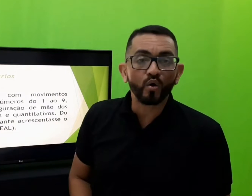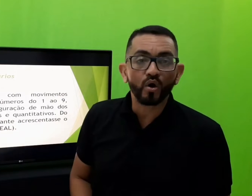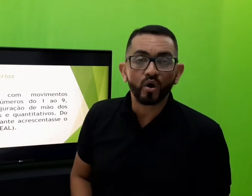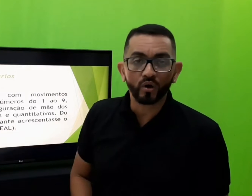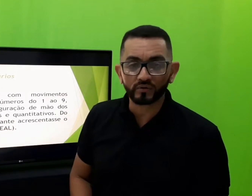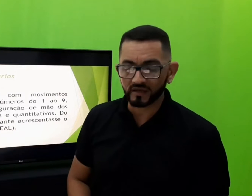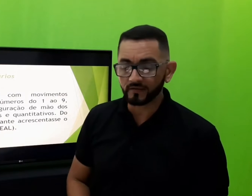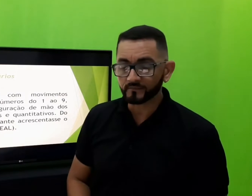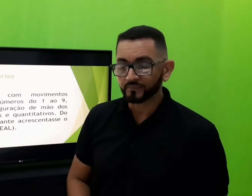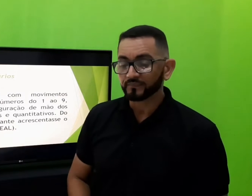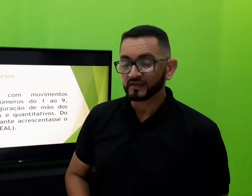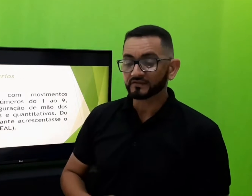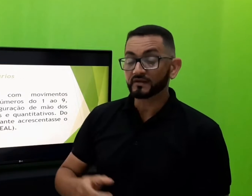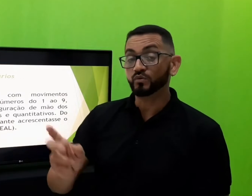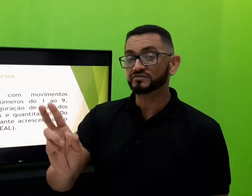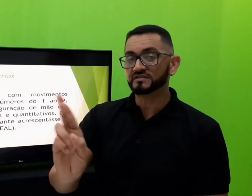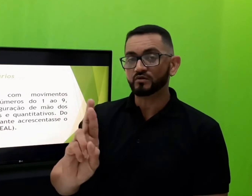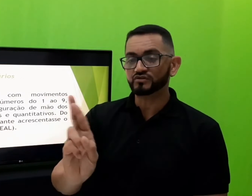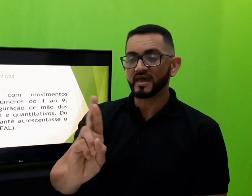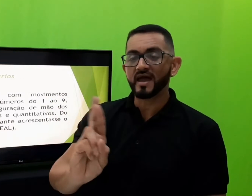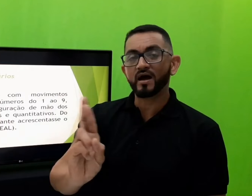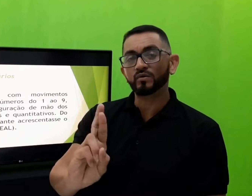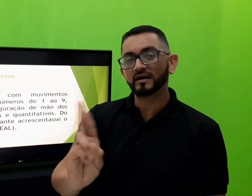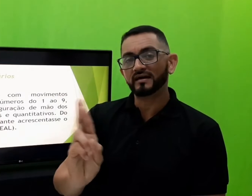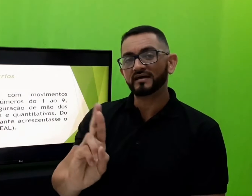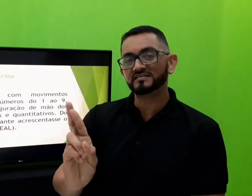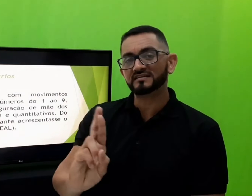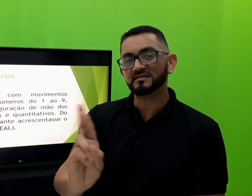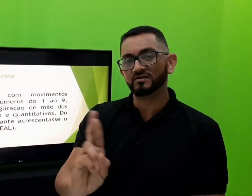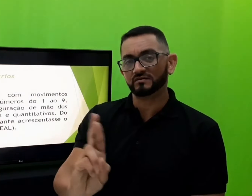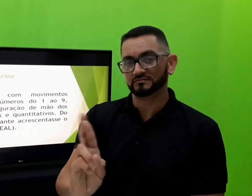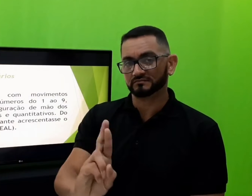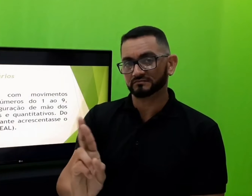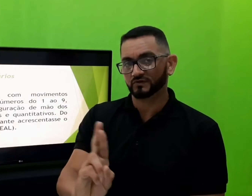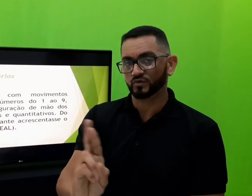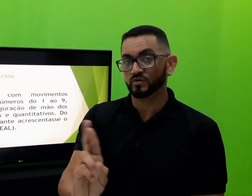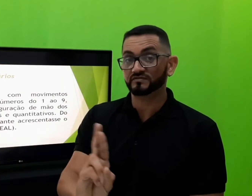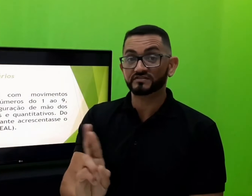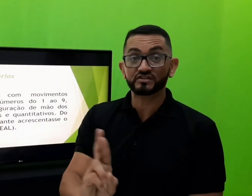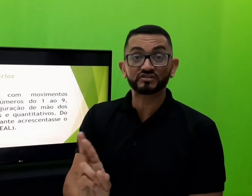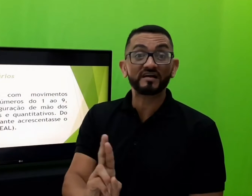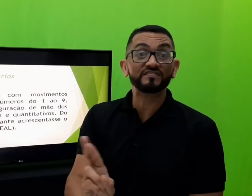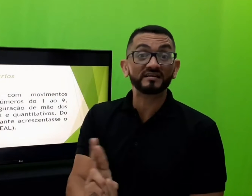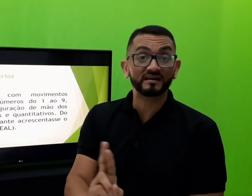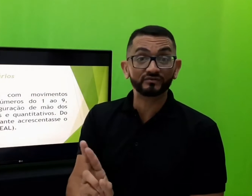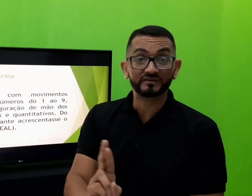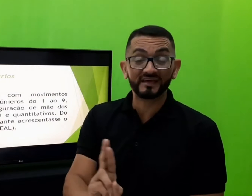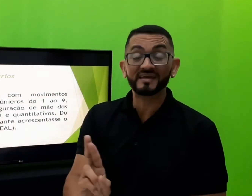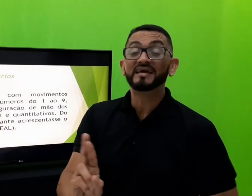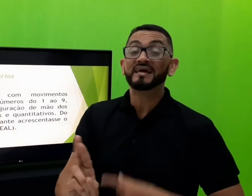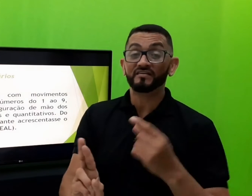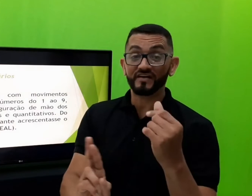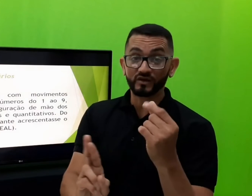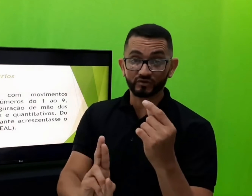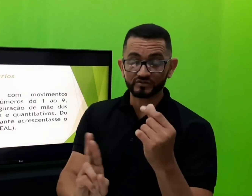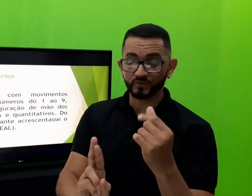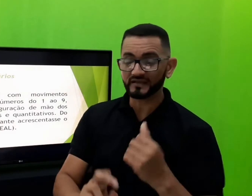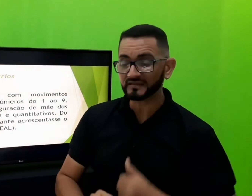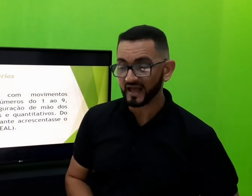real, ok? Então, o sinal de real é esse aqui, ó, quando você está falando de valores